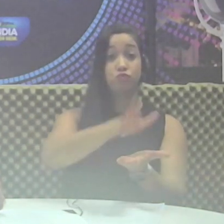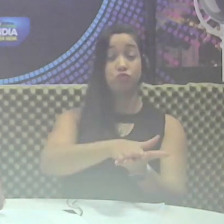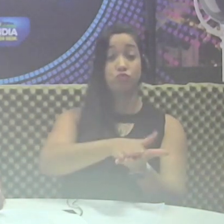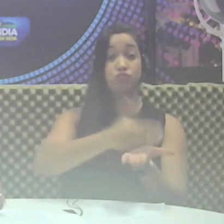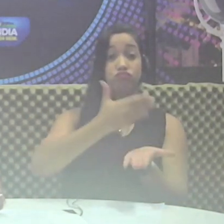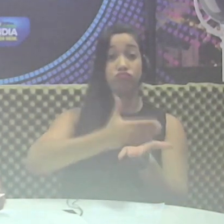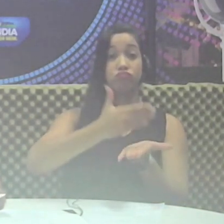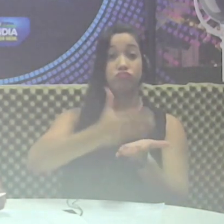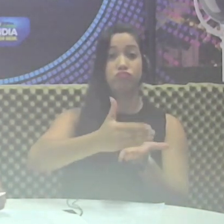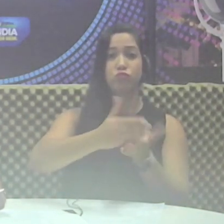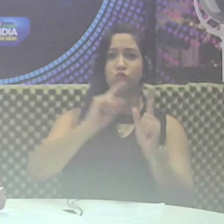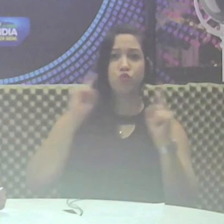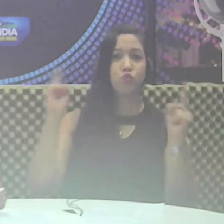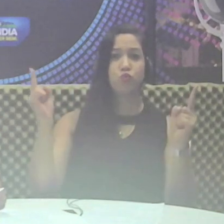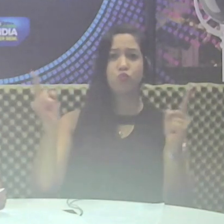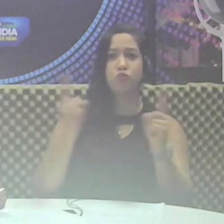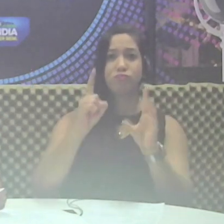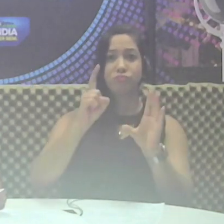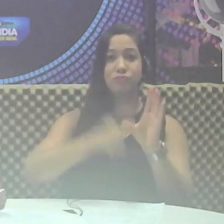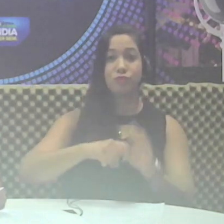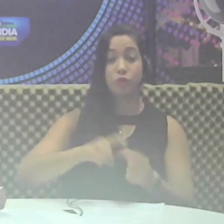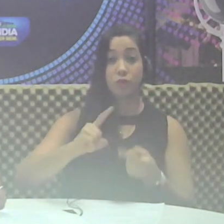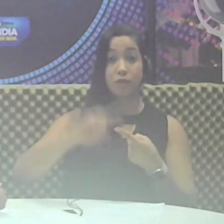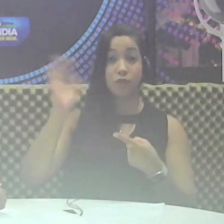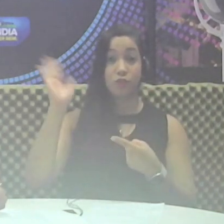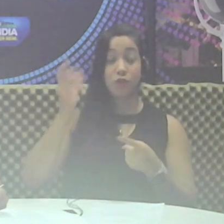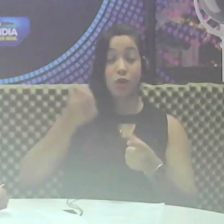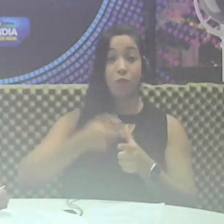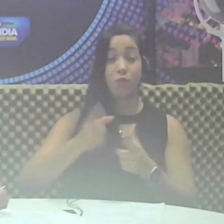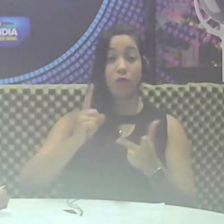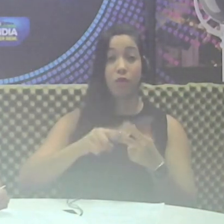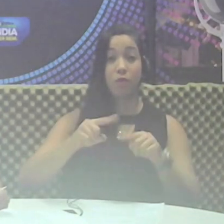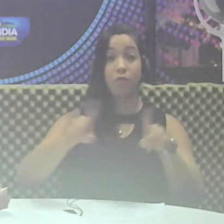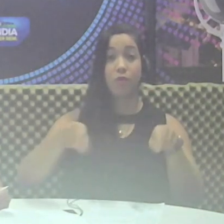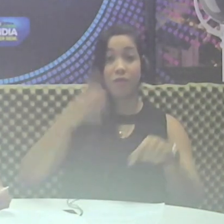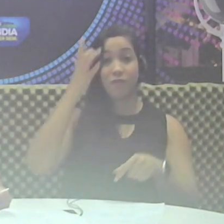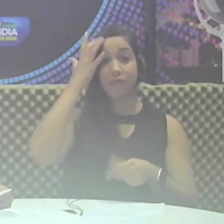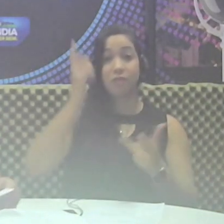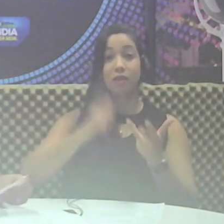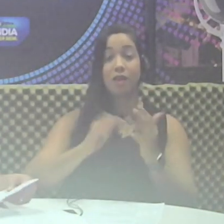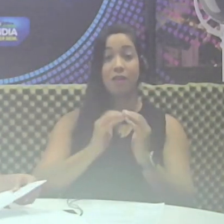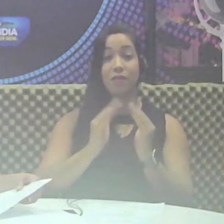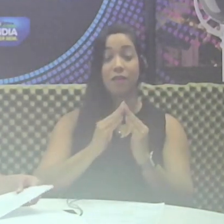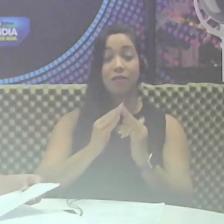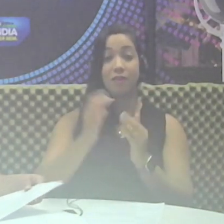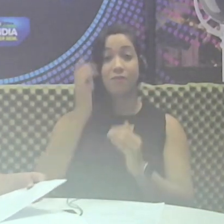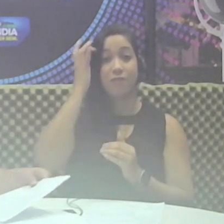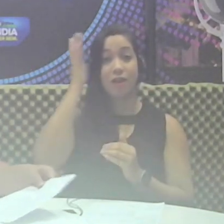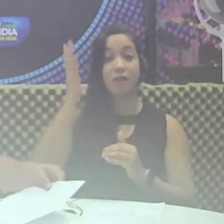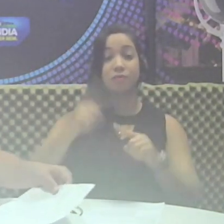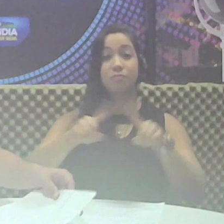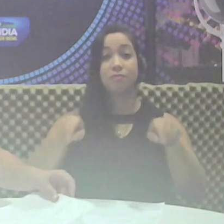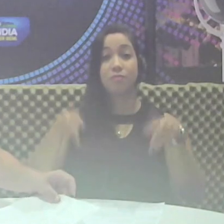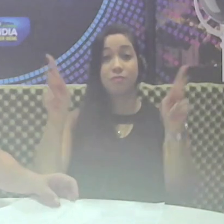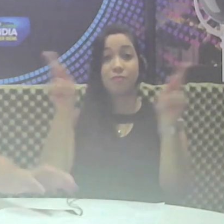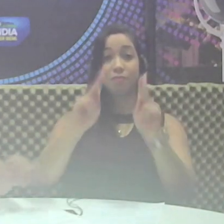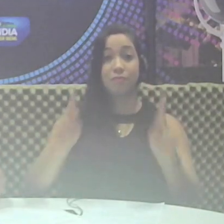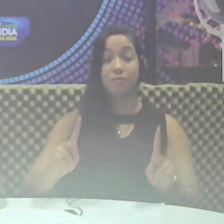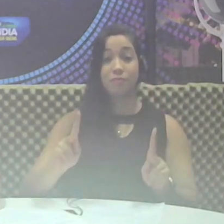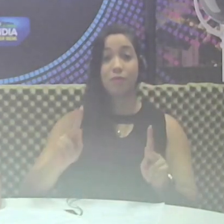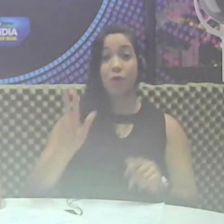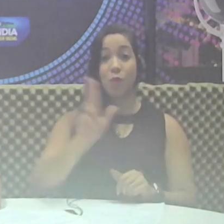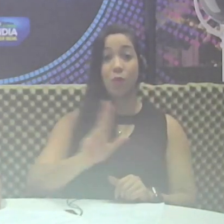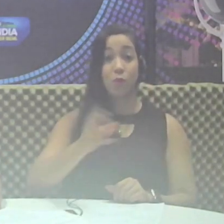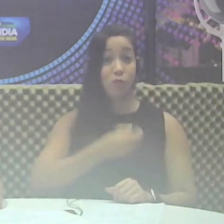dívidas do Tchau Aluguel, Lote Fácil, Casa Fácil, Assentamento da Paz, Uberlândia Viva,